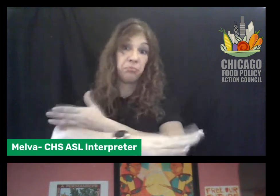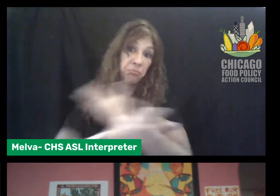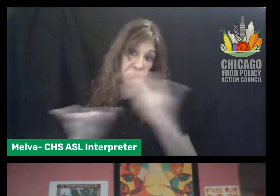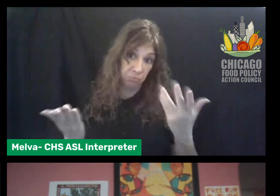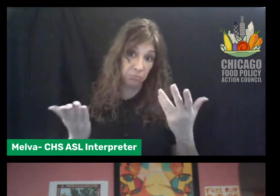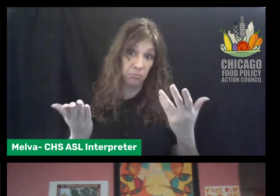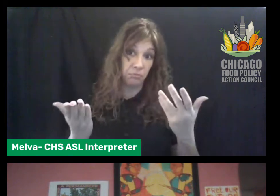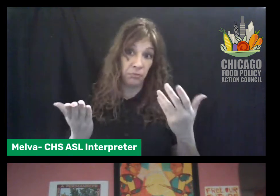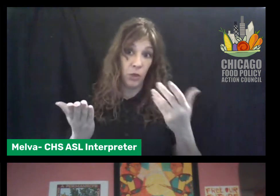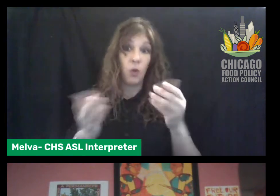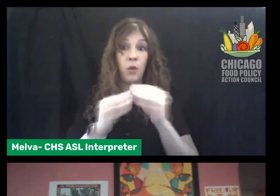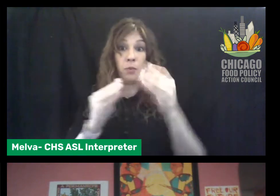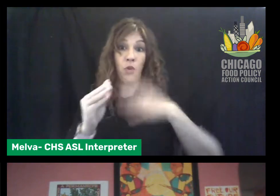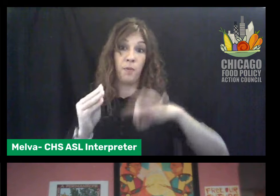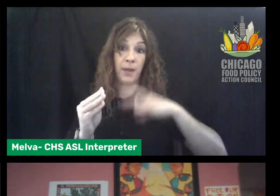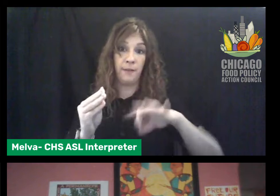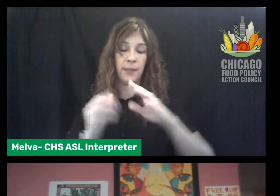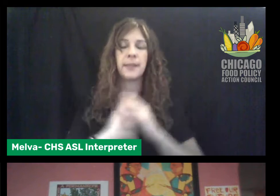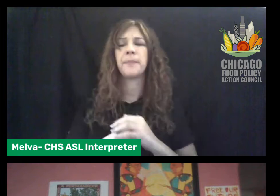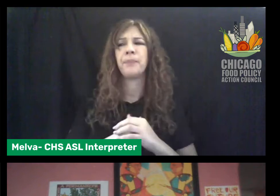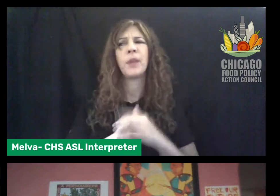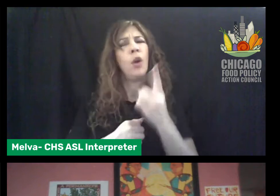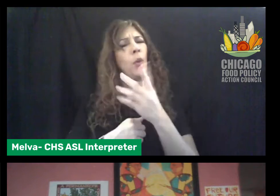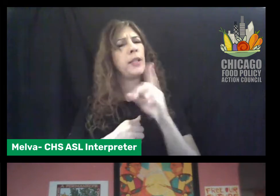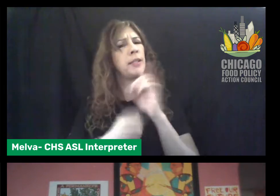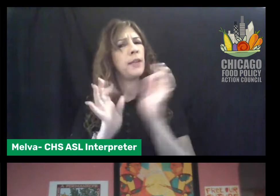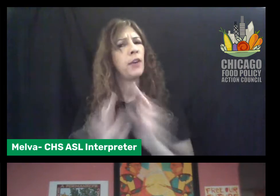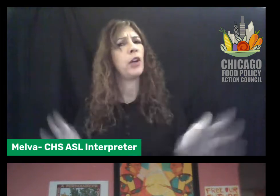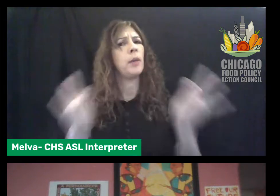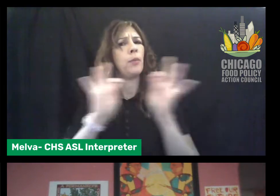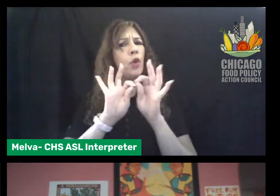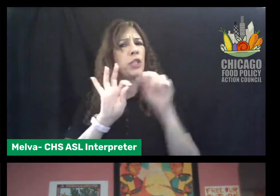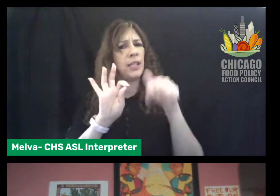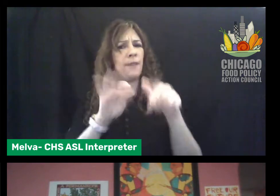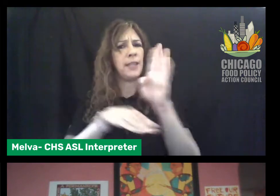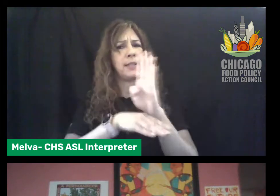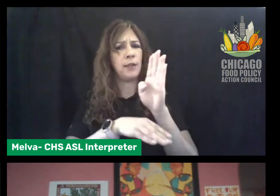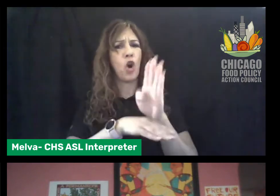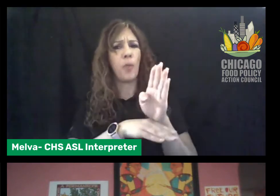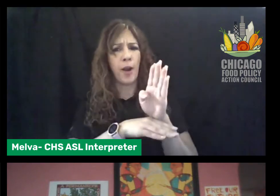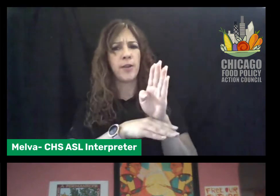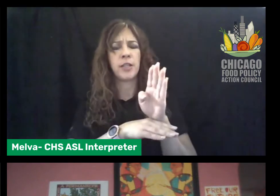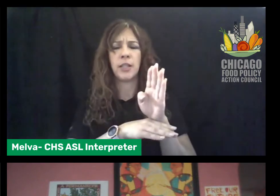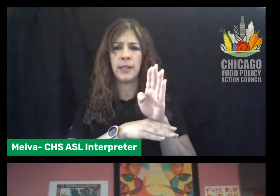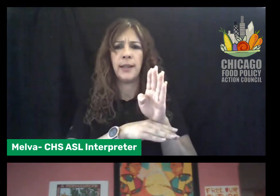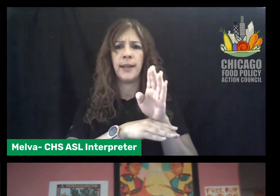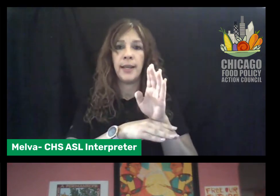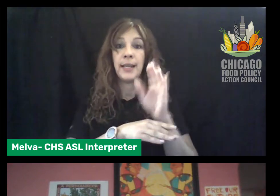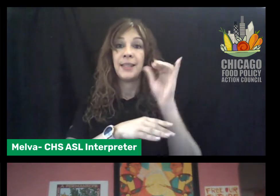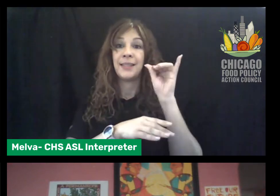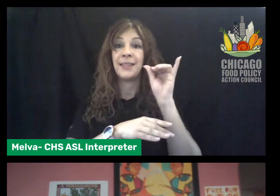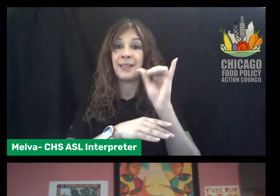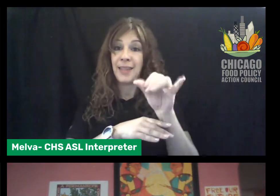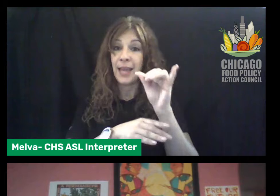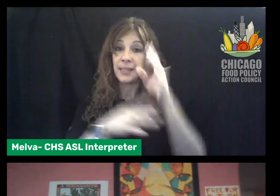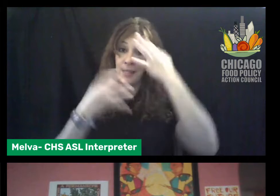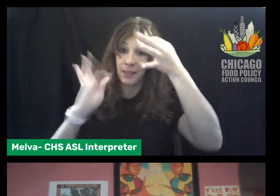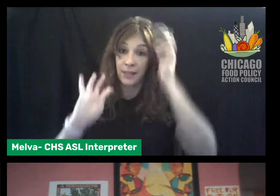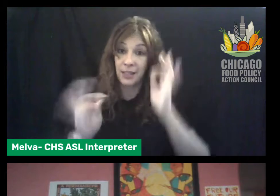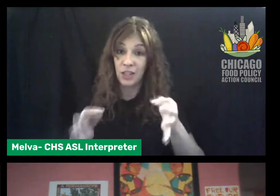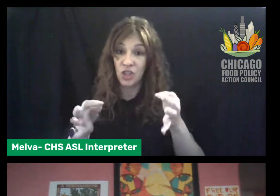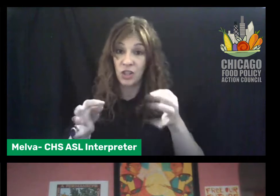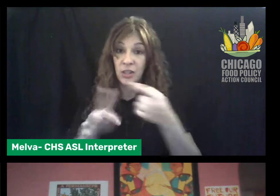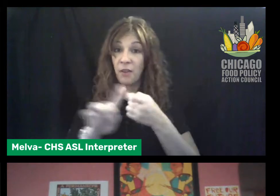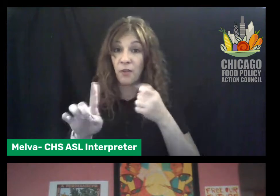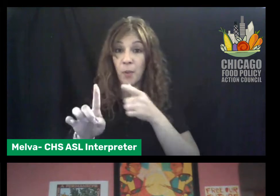Una de las cosas importantísimas de las cooperativas es que las decisiones son democráticas, las decisiones son por